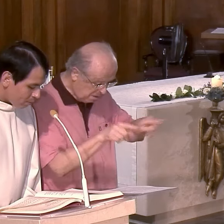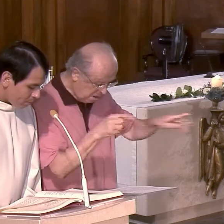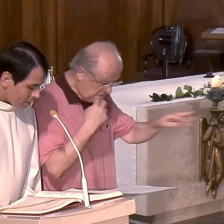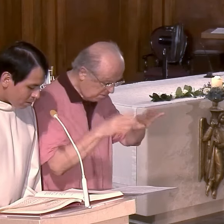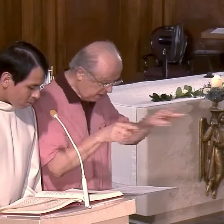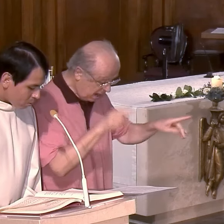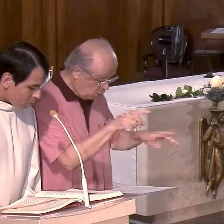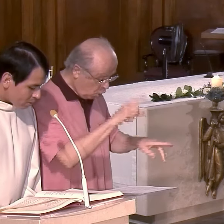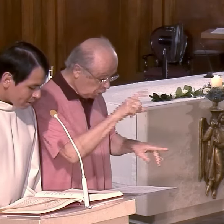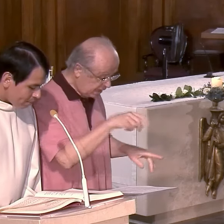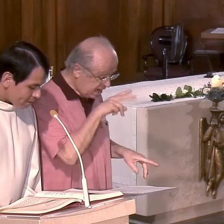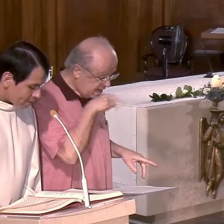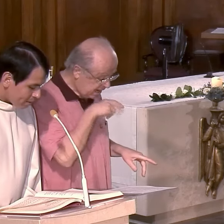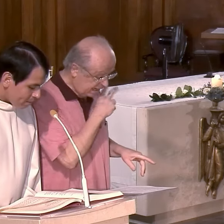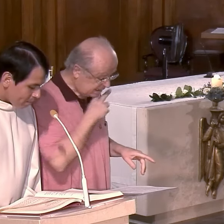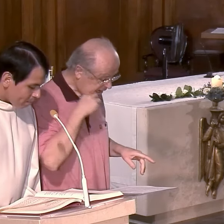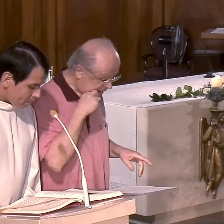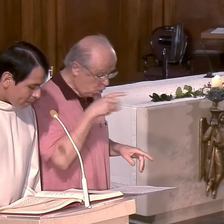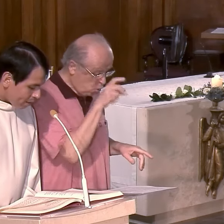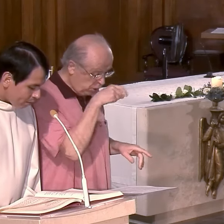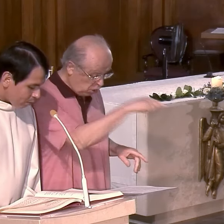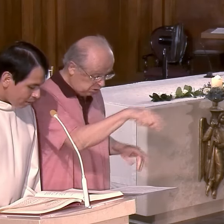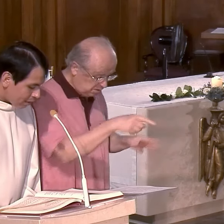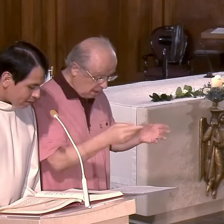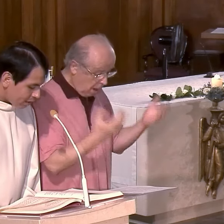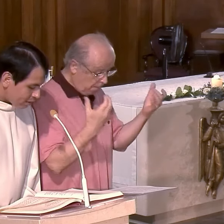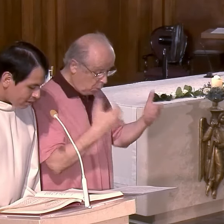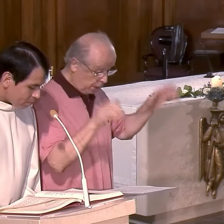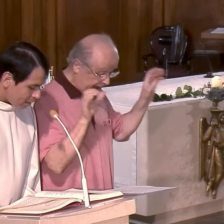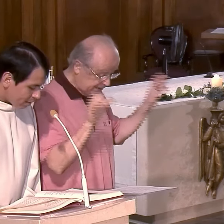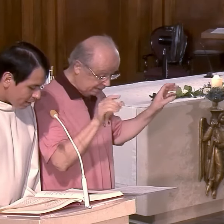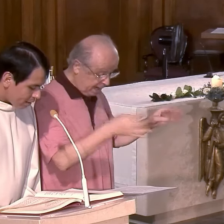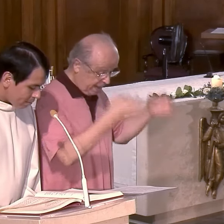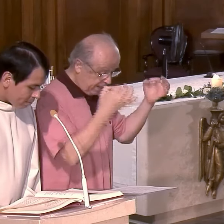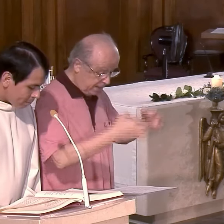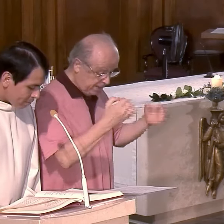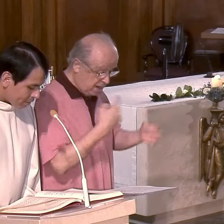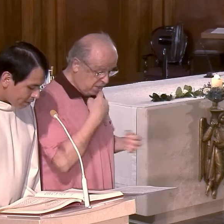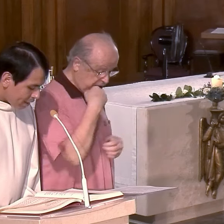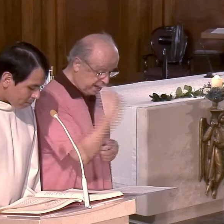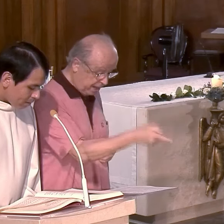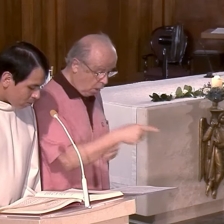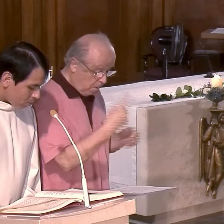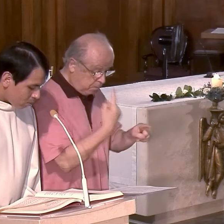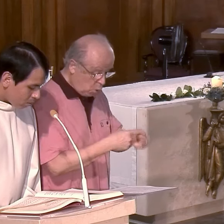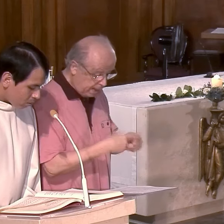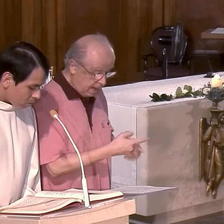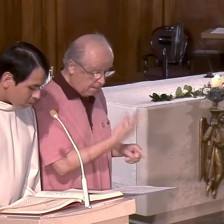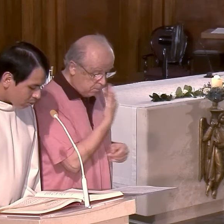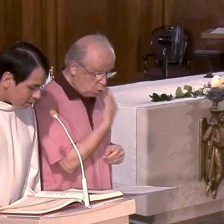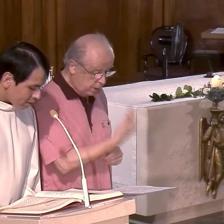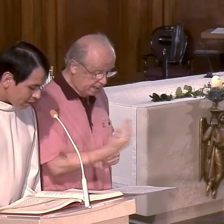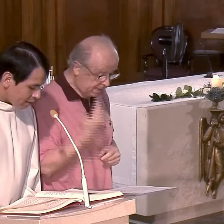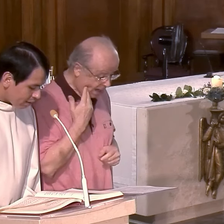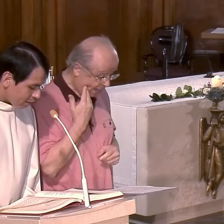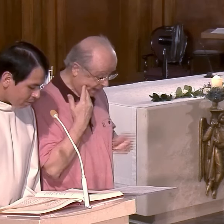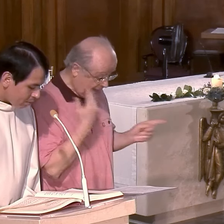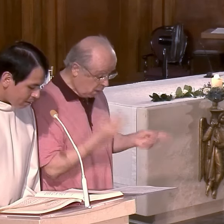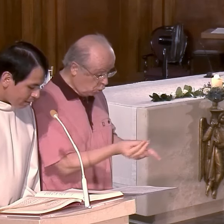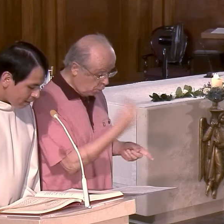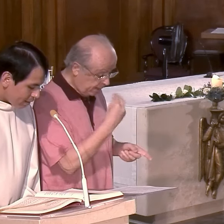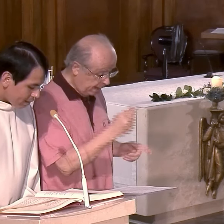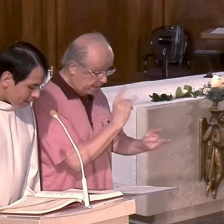fino, como escamas, parecido a la escarcha sobre la tierra. Al verlo, los hijos de Israel